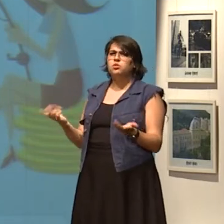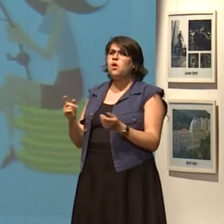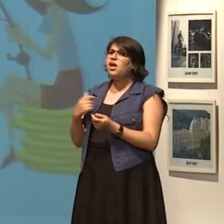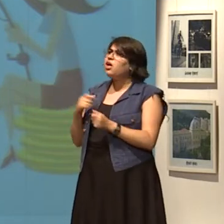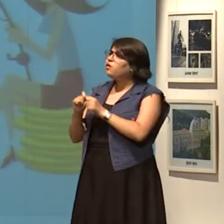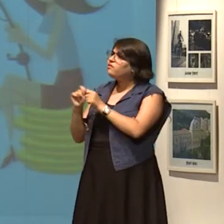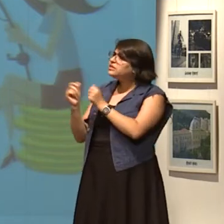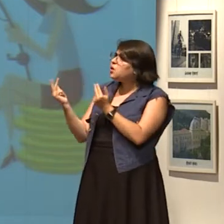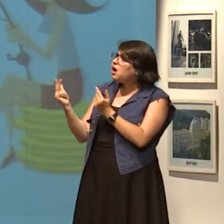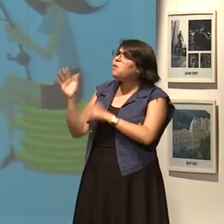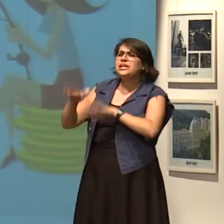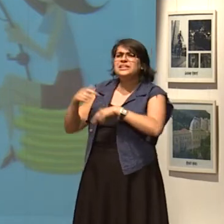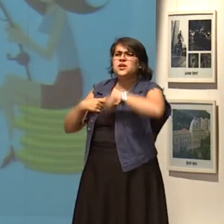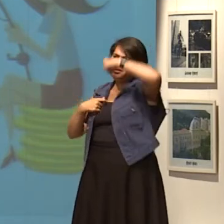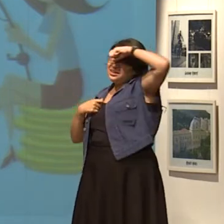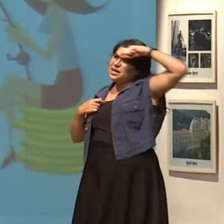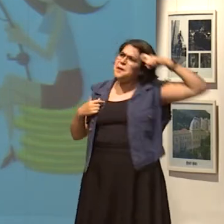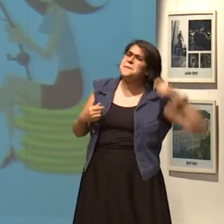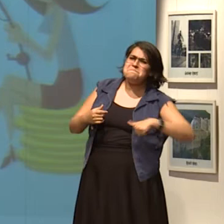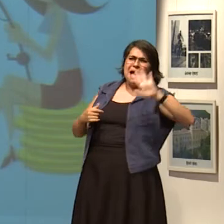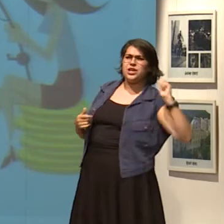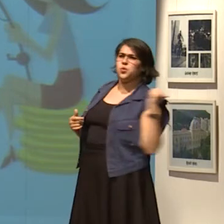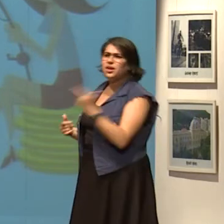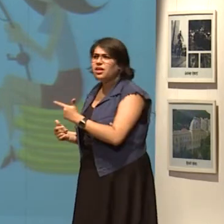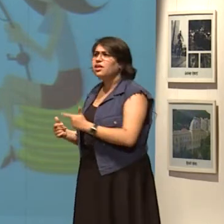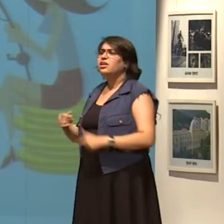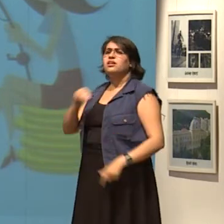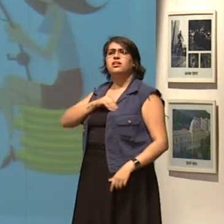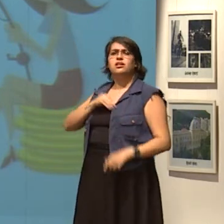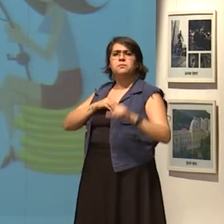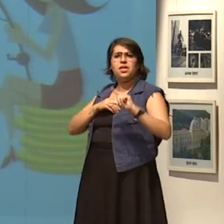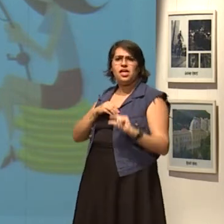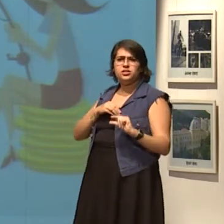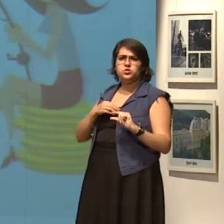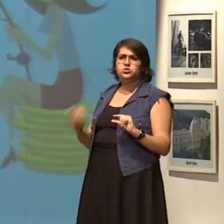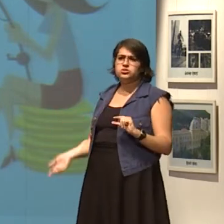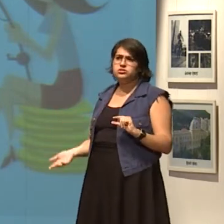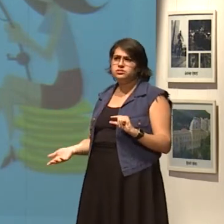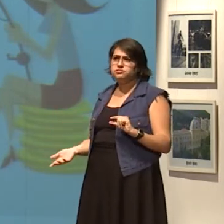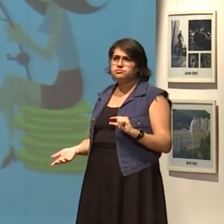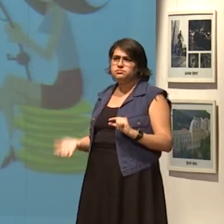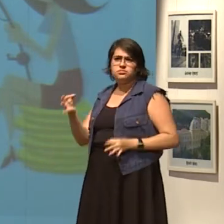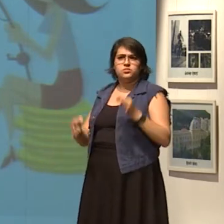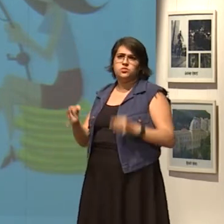homem. Mesmo fazendo a mesma função, mesmo se esforçando muito mais do que o homem, ela é